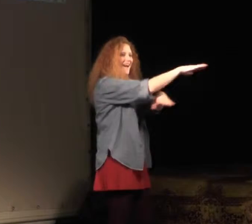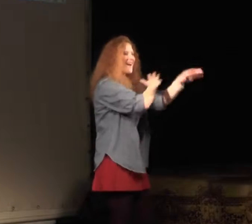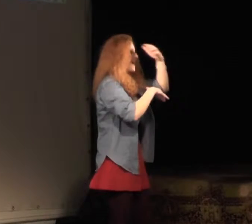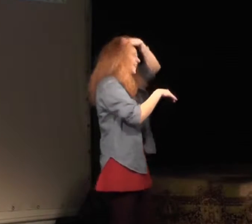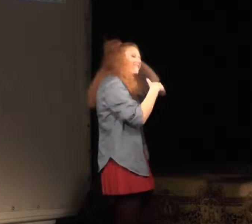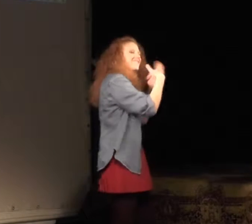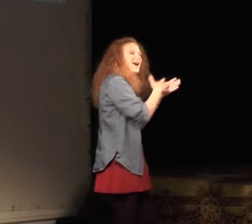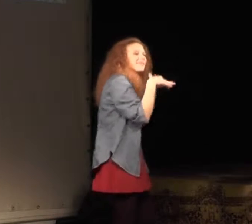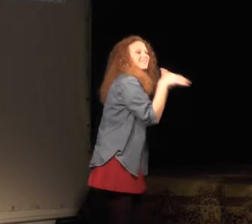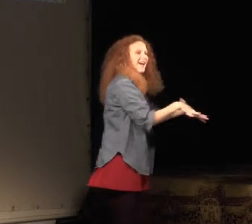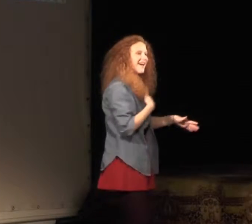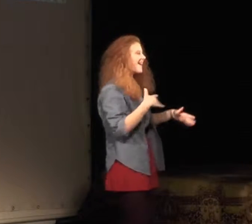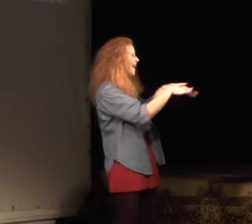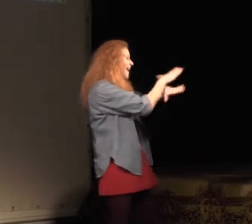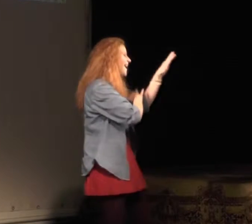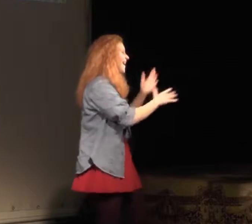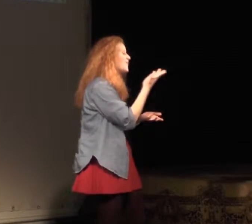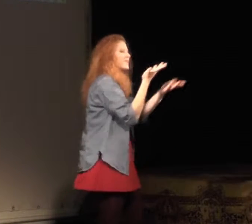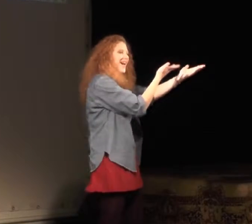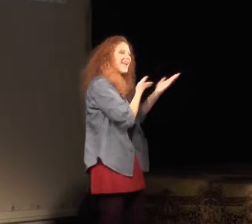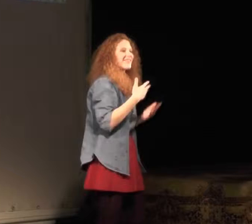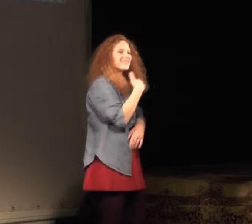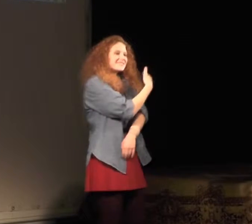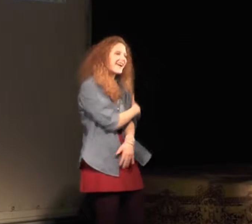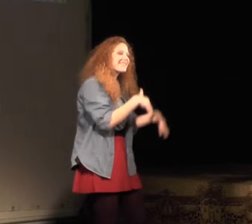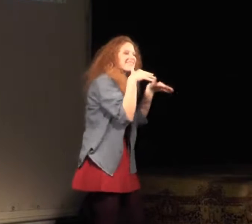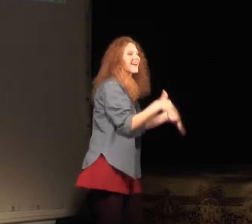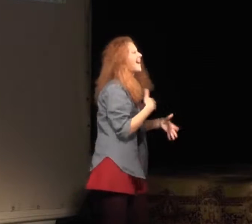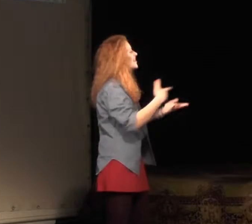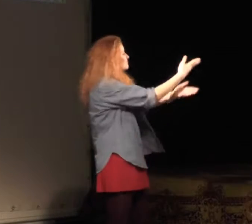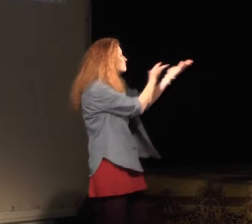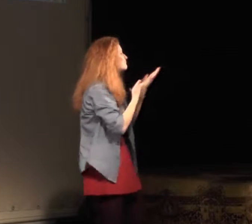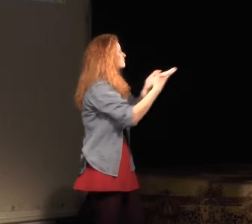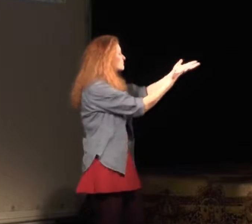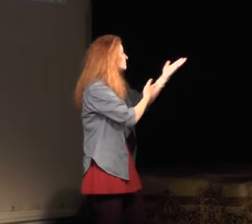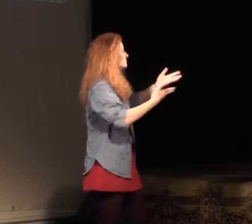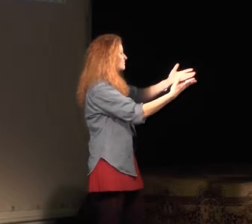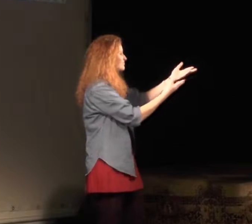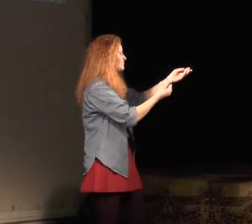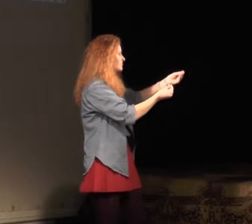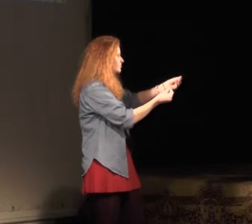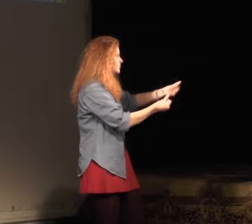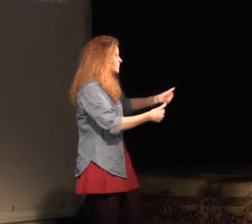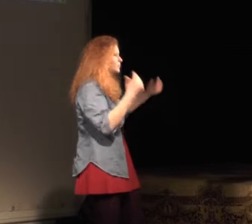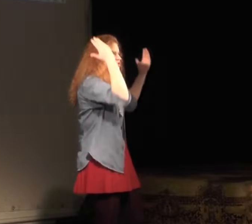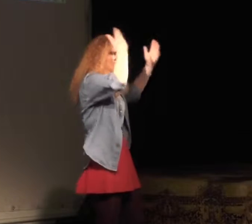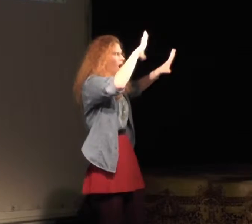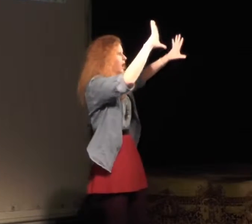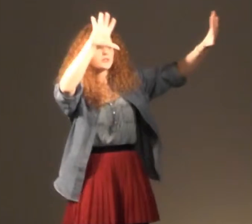los draußen in der gesellschaft meiner familie unterhalten wir uns auch dort sehe kann ich auch farbe sehen